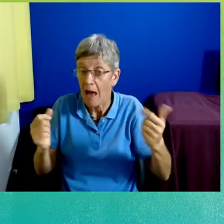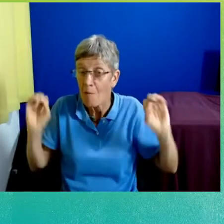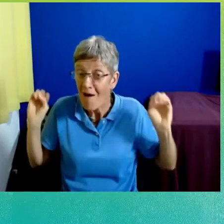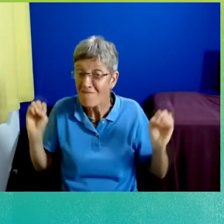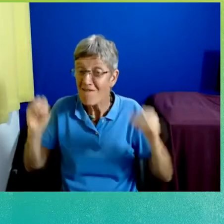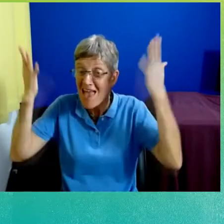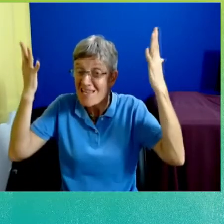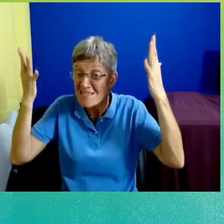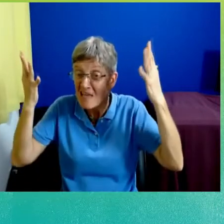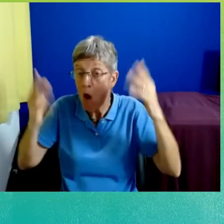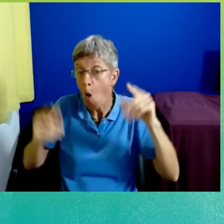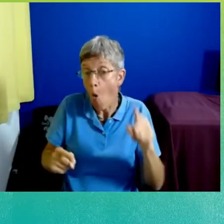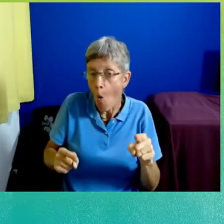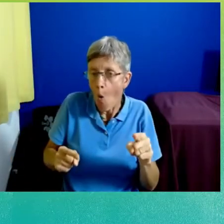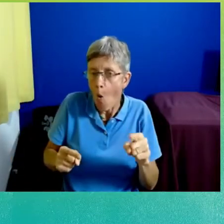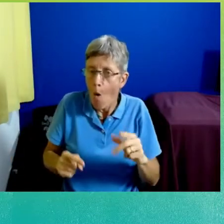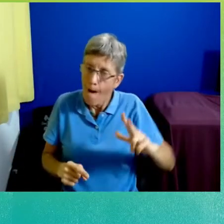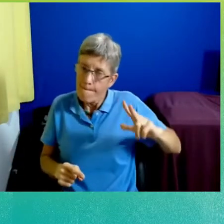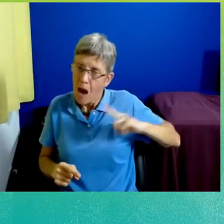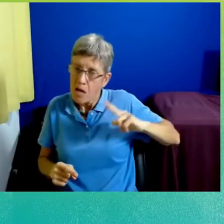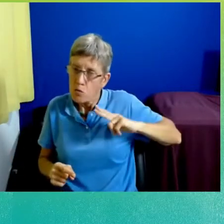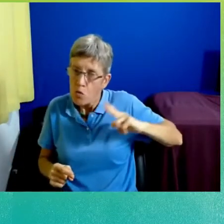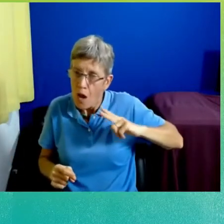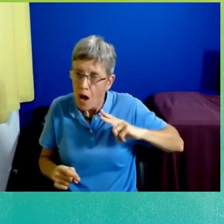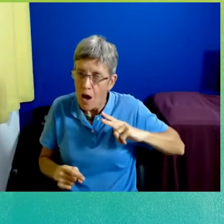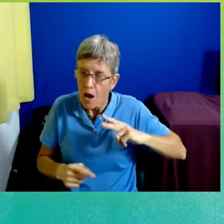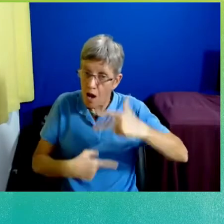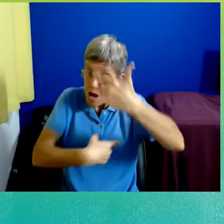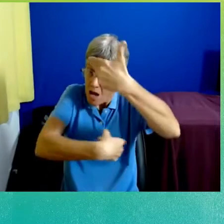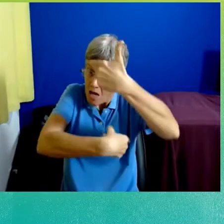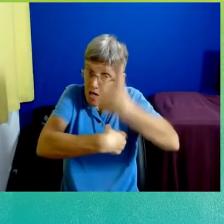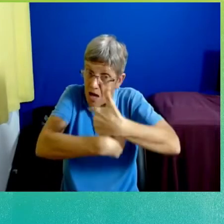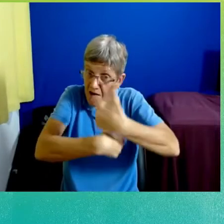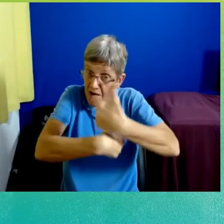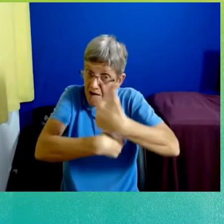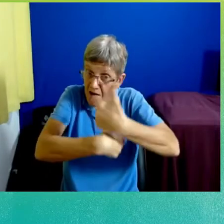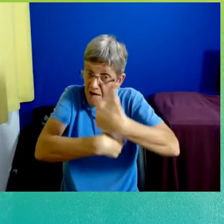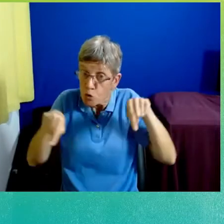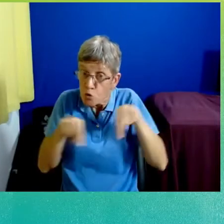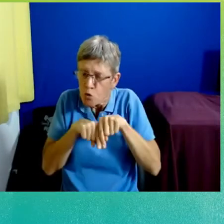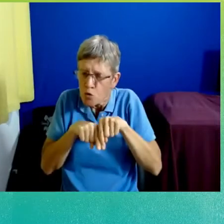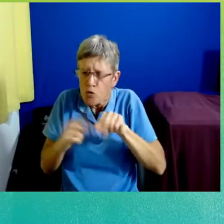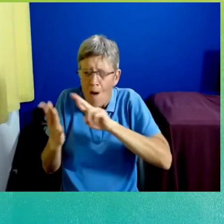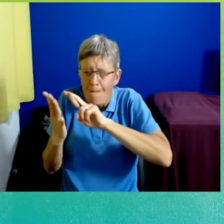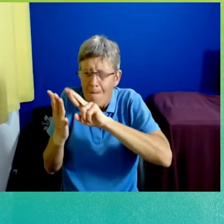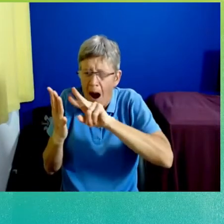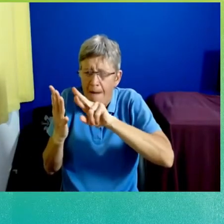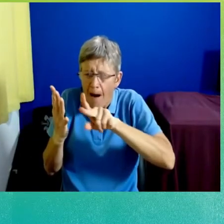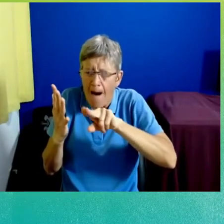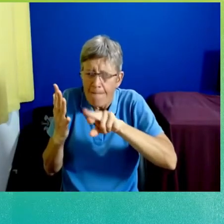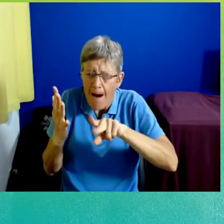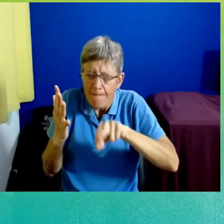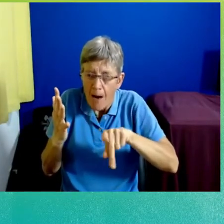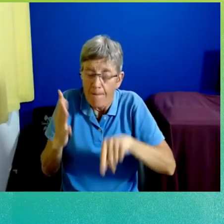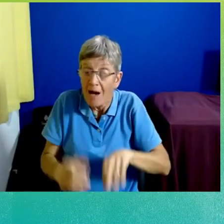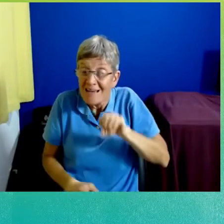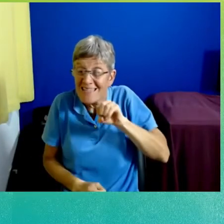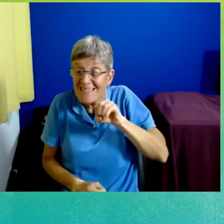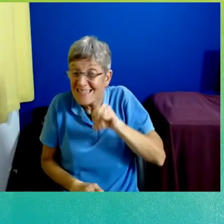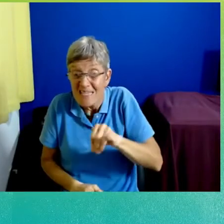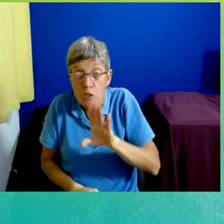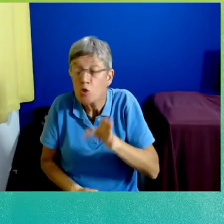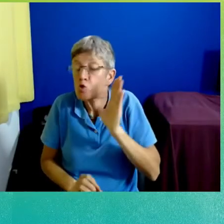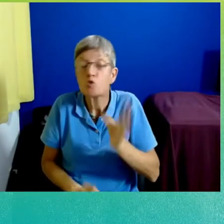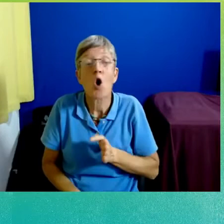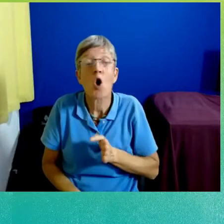É importante pensar. Para um festival? É algo particular? É uma gravação para quem?